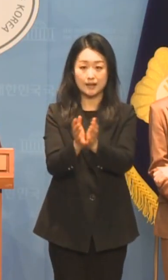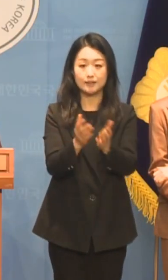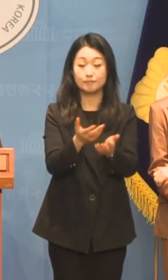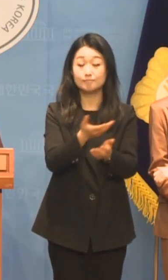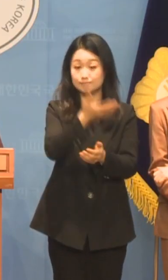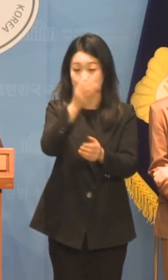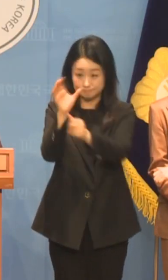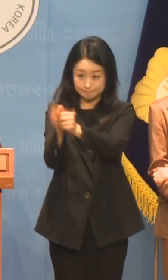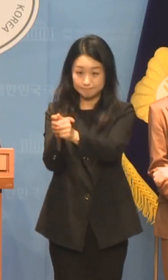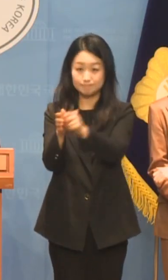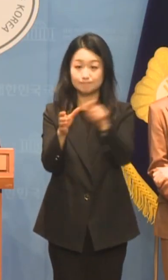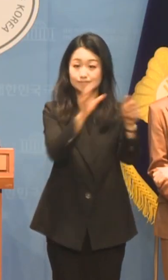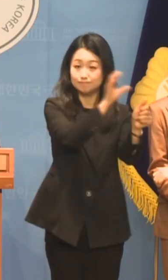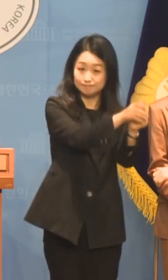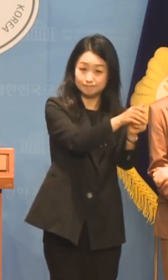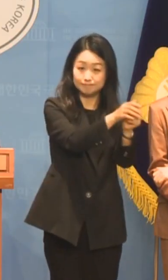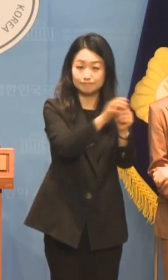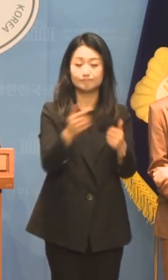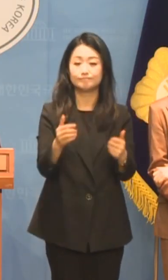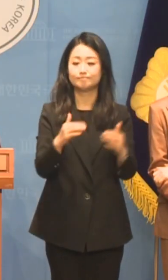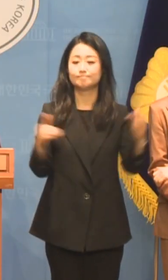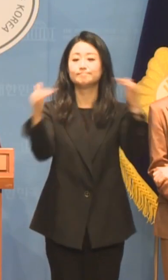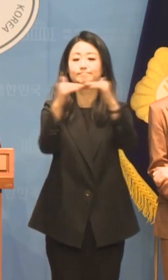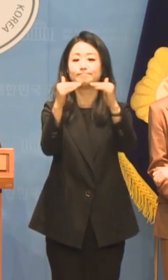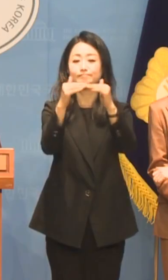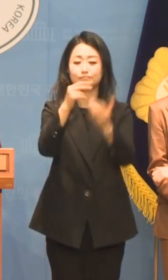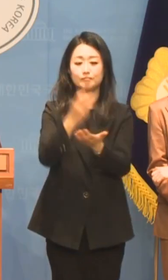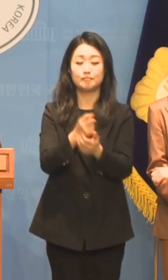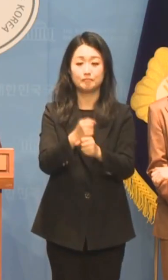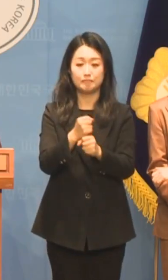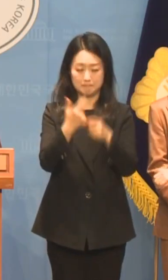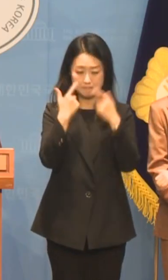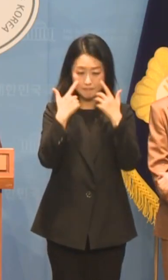견제가 가능하도록 하는 것 역시 명문화해야 합니다.